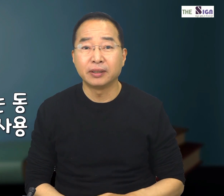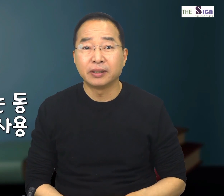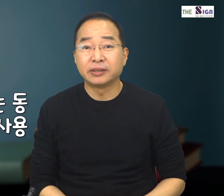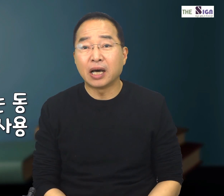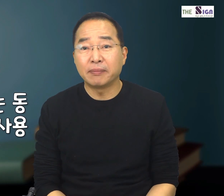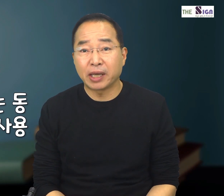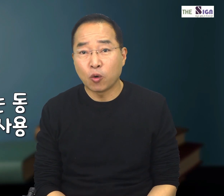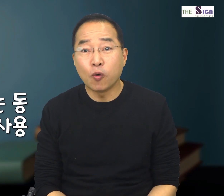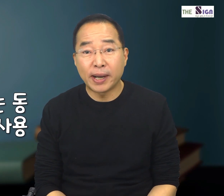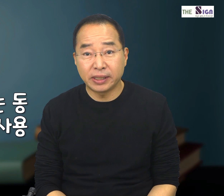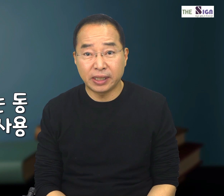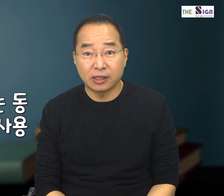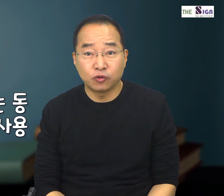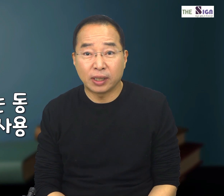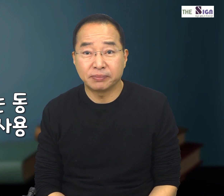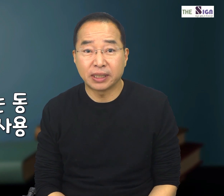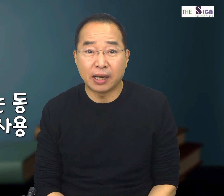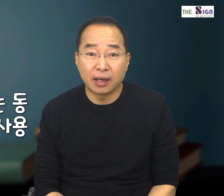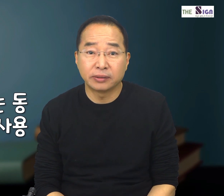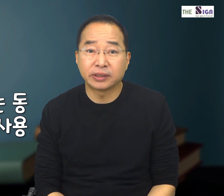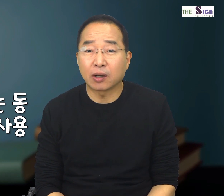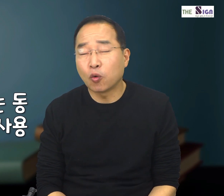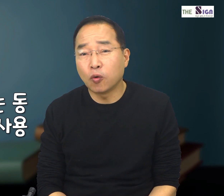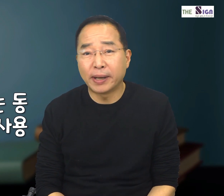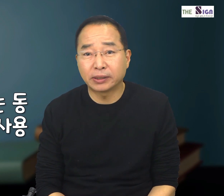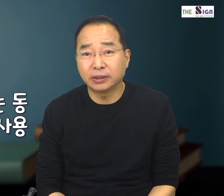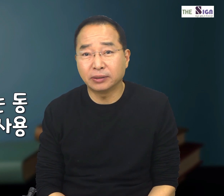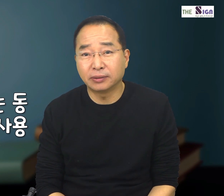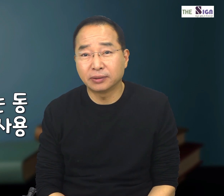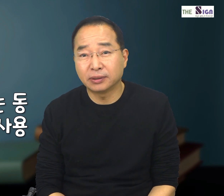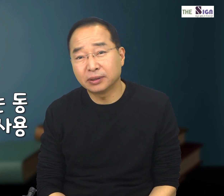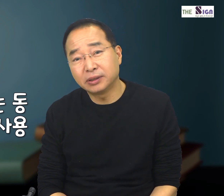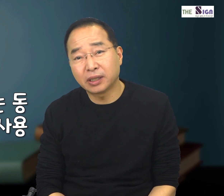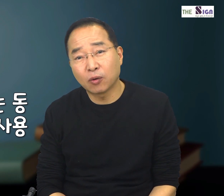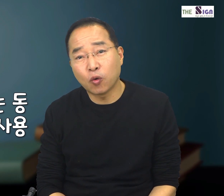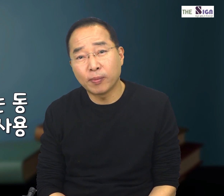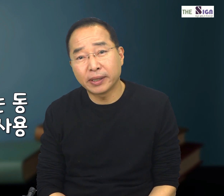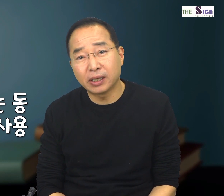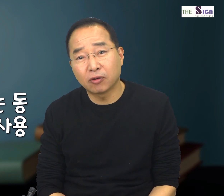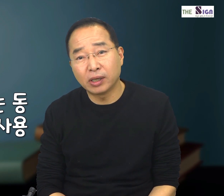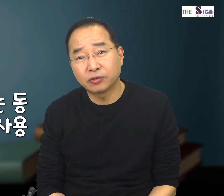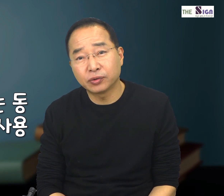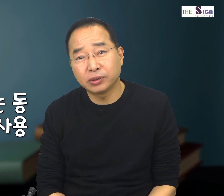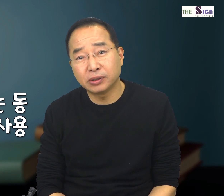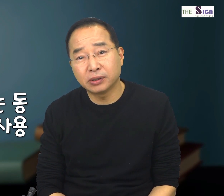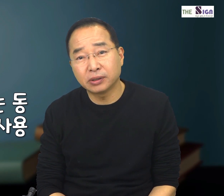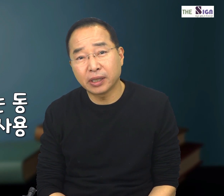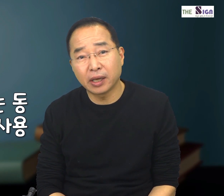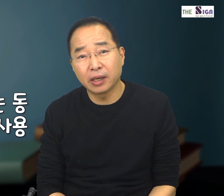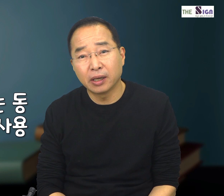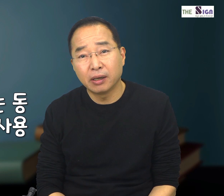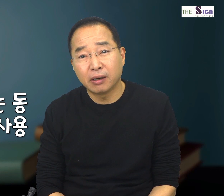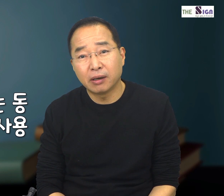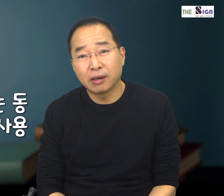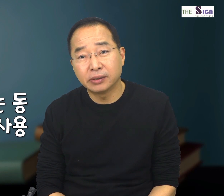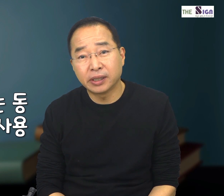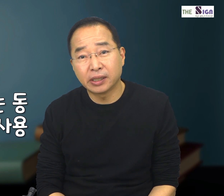그 다음에 고발이라는 수화입니다. 자, 고발은 일단 고발이라고 할 수 있는 게 한 세 가지